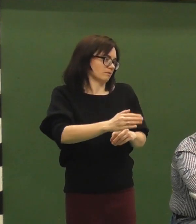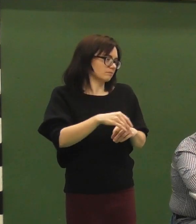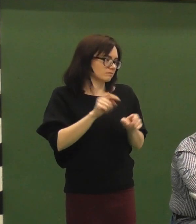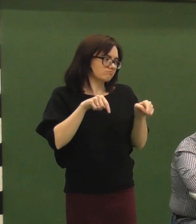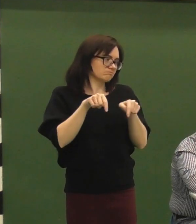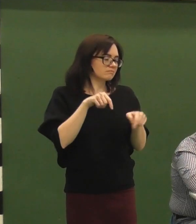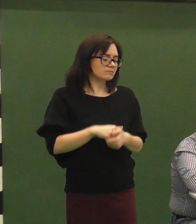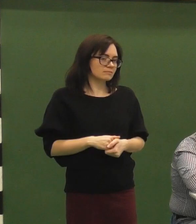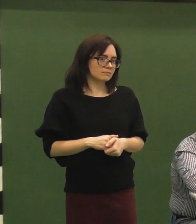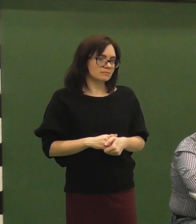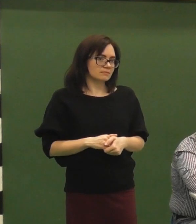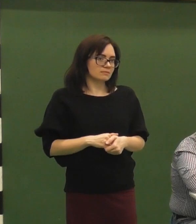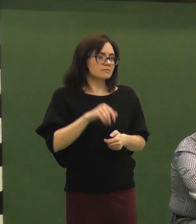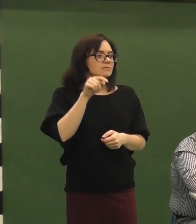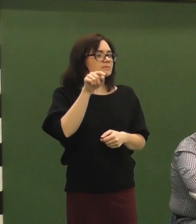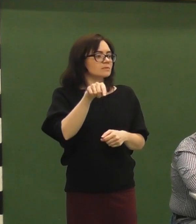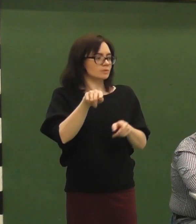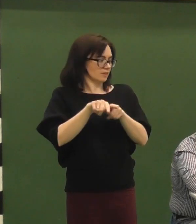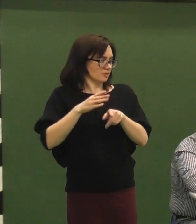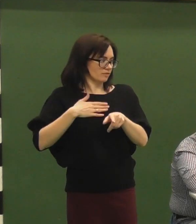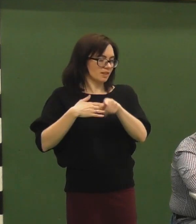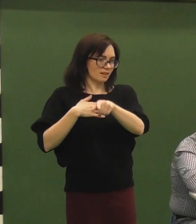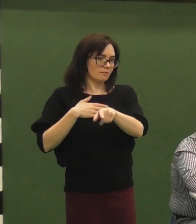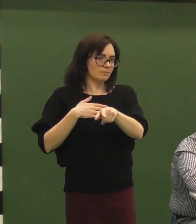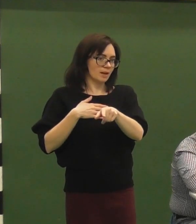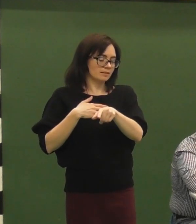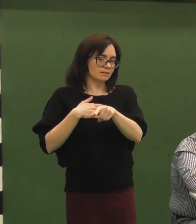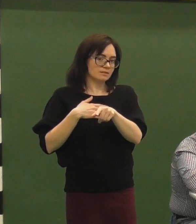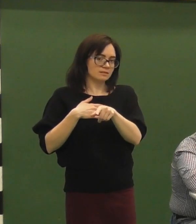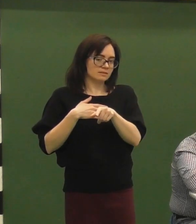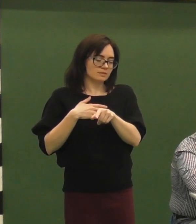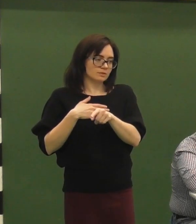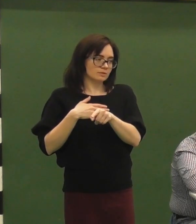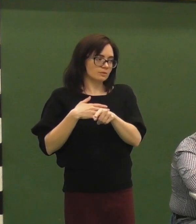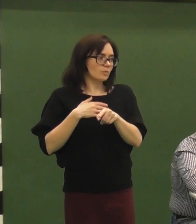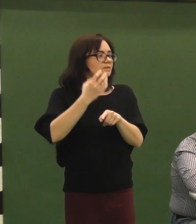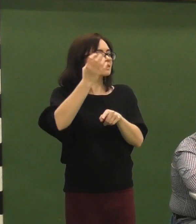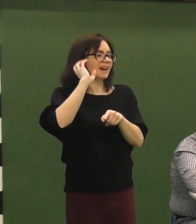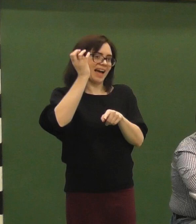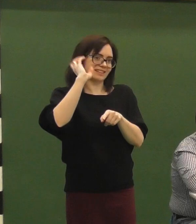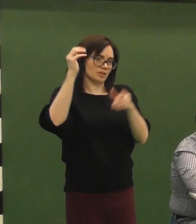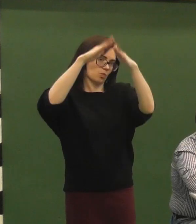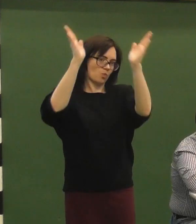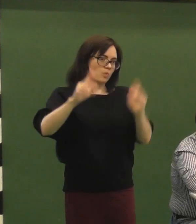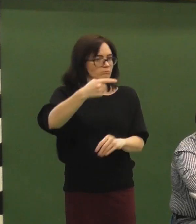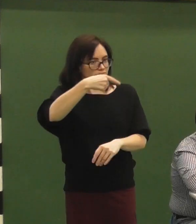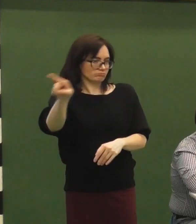Őt kiküldték a testvéremet a rádióban